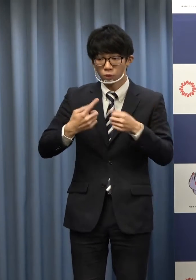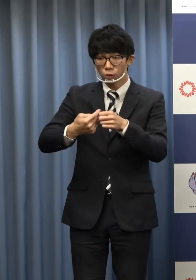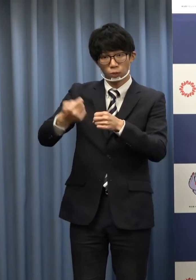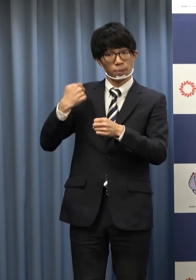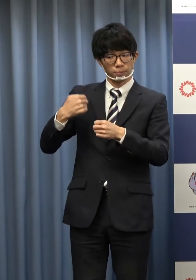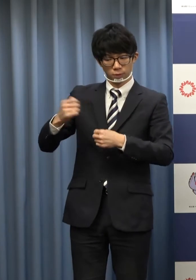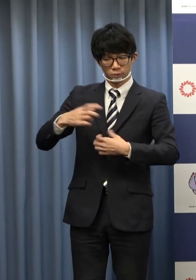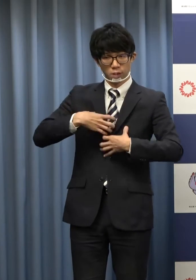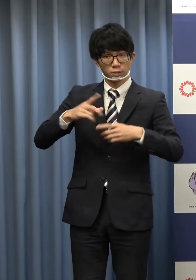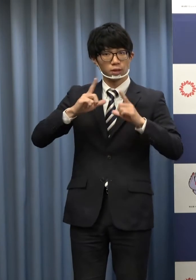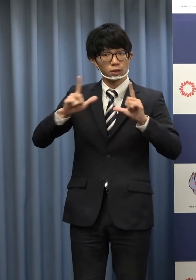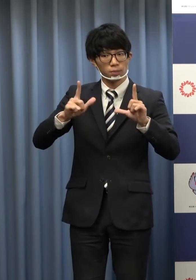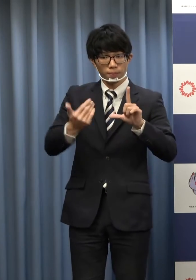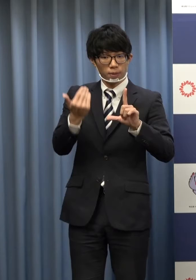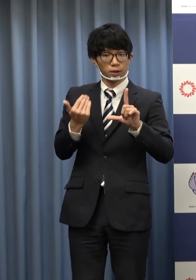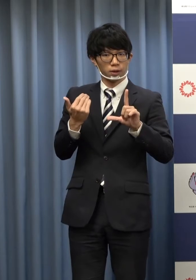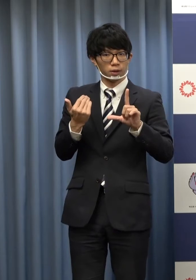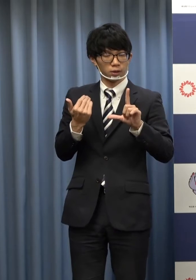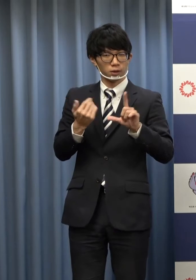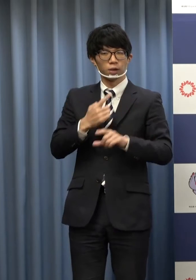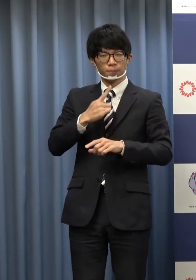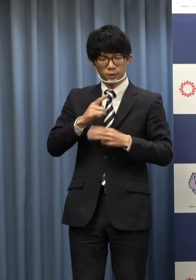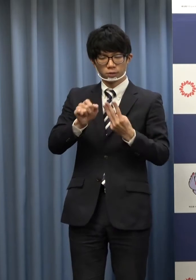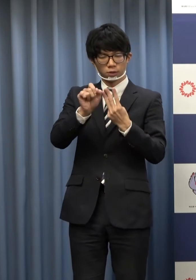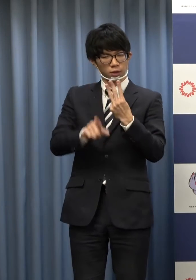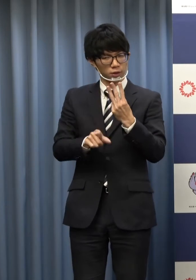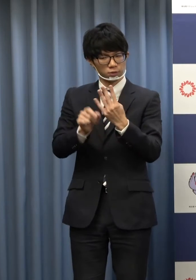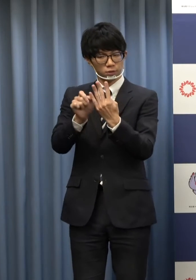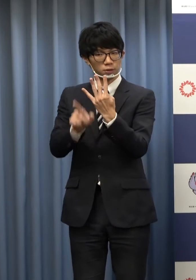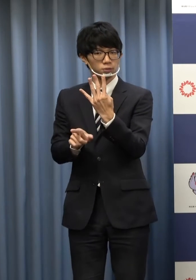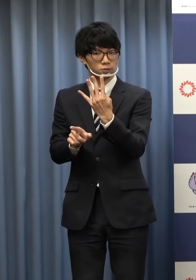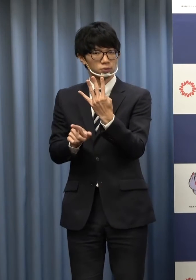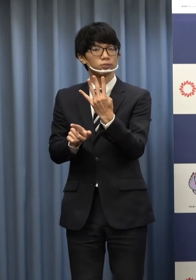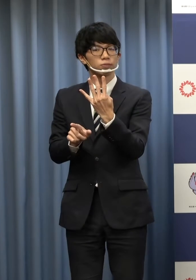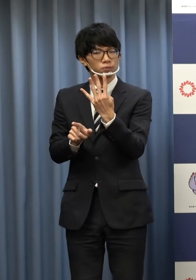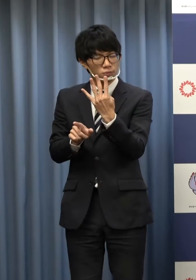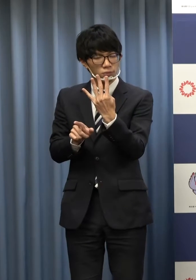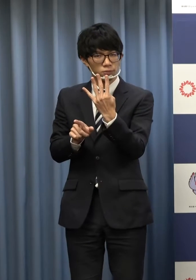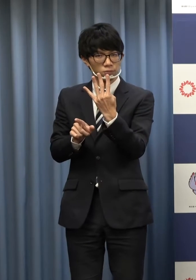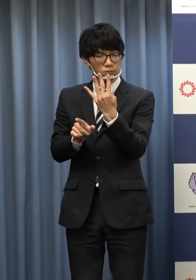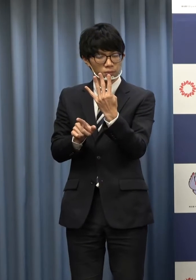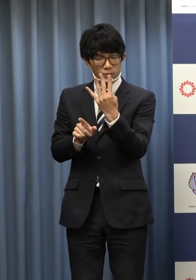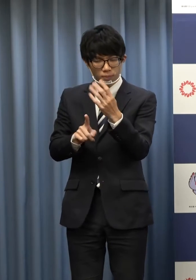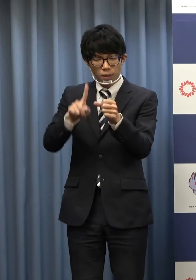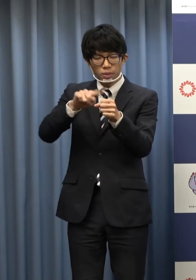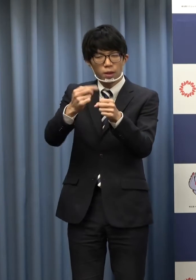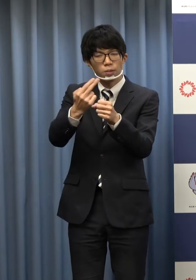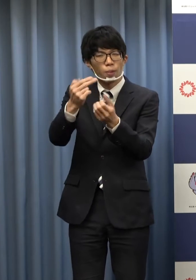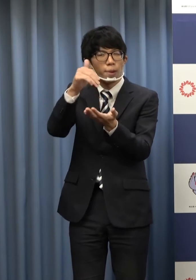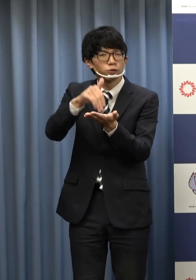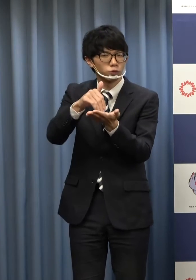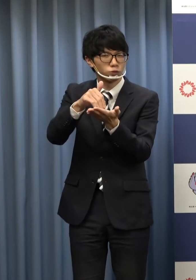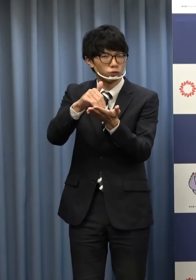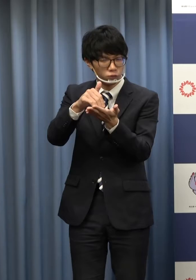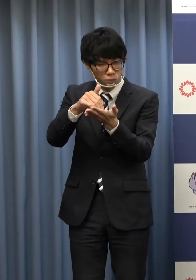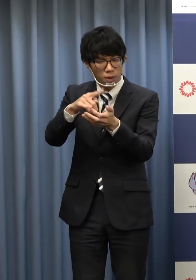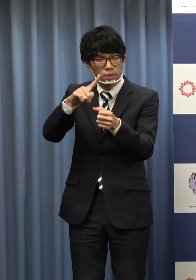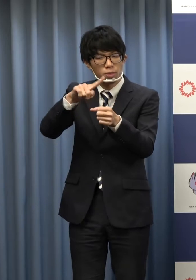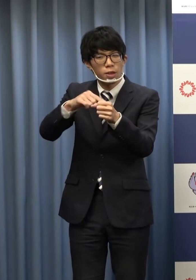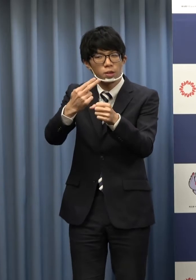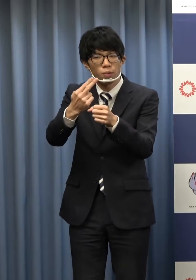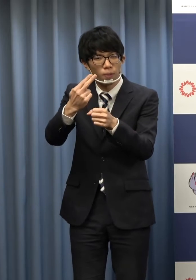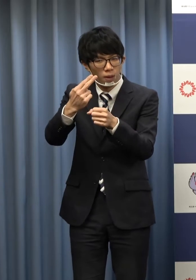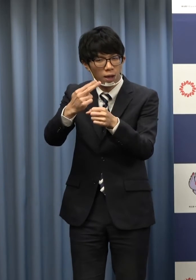急事態宣言に至る直前には3月、4月のいわゆる年度末あるいは年度の頭